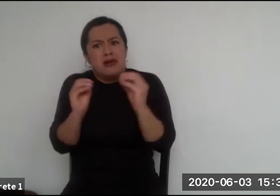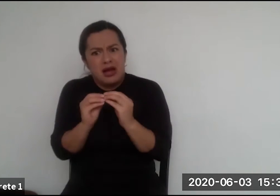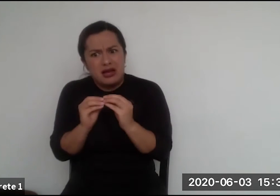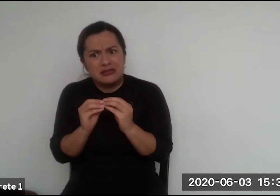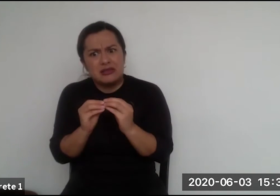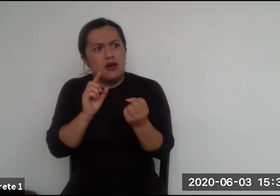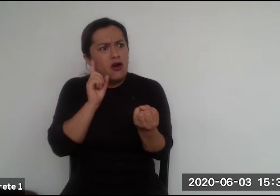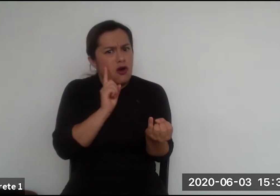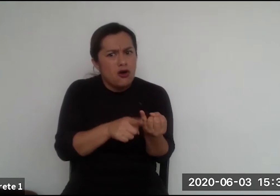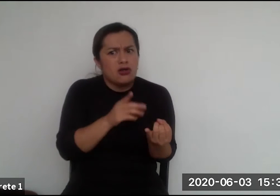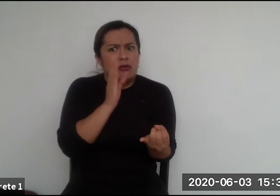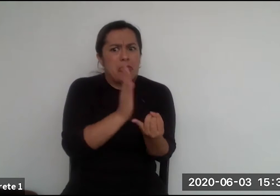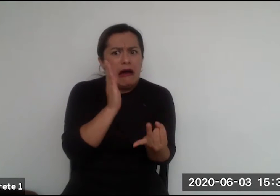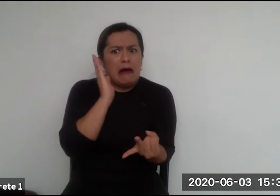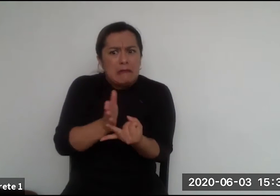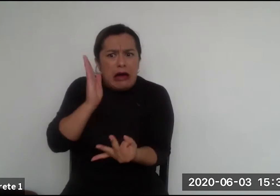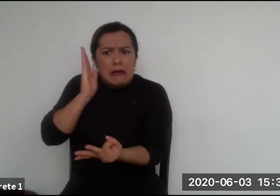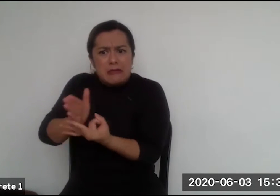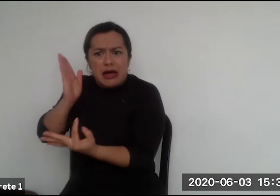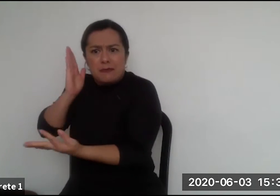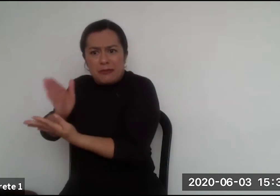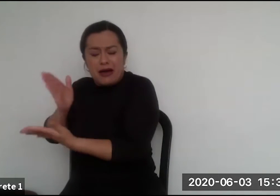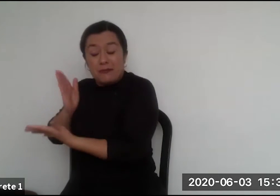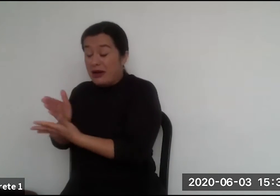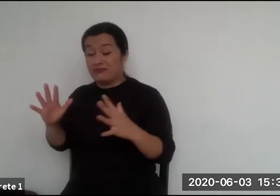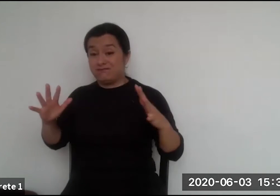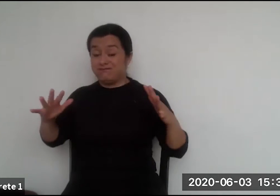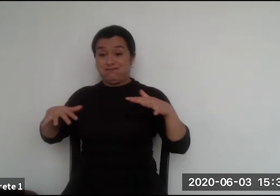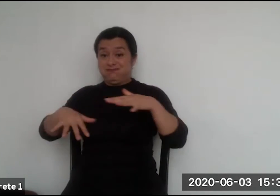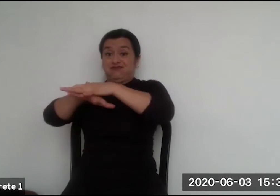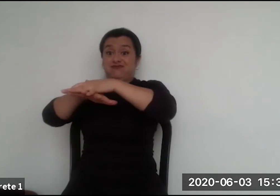E a América Latina, especialmente,